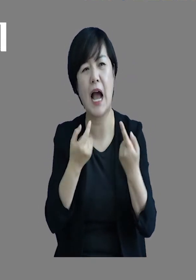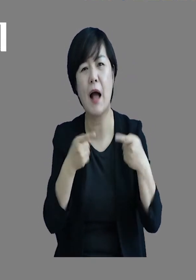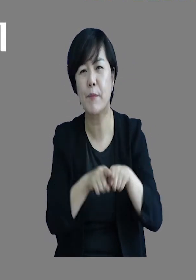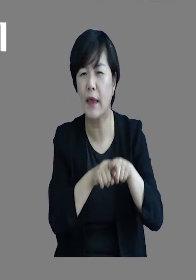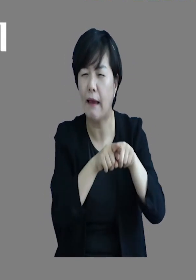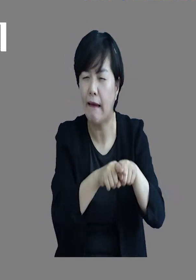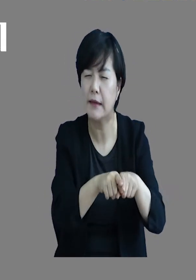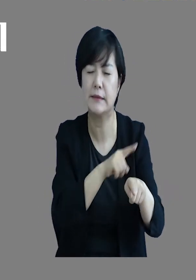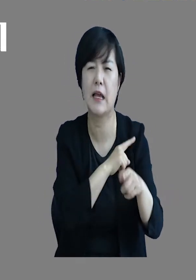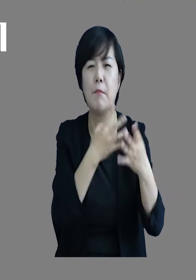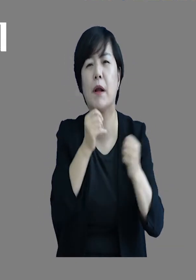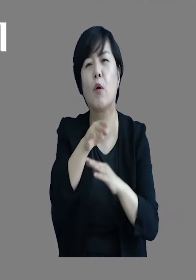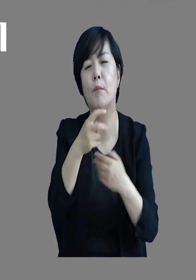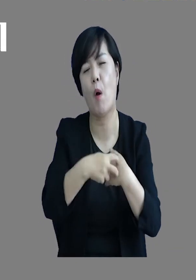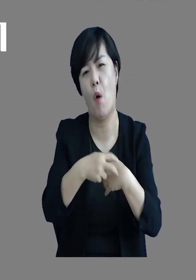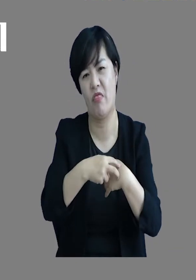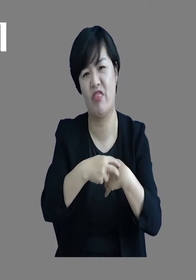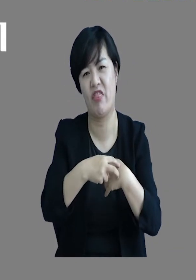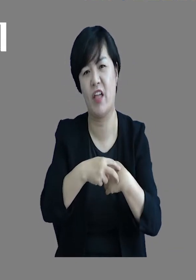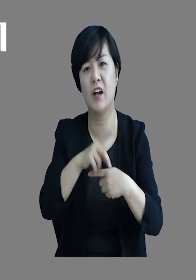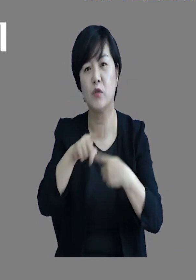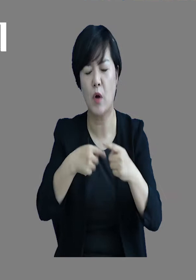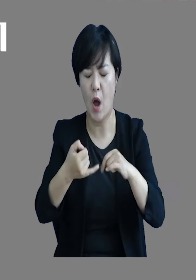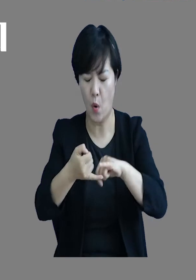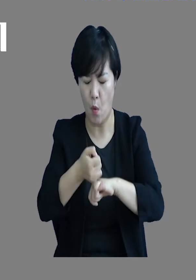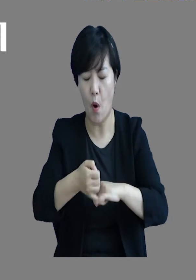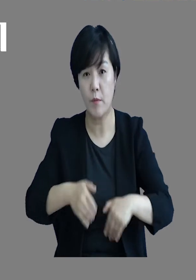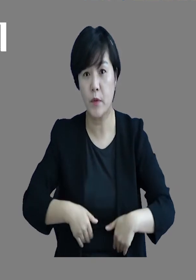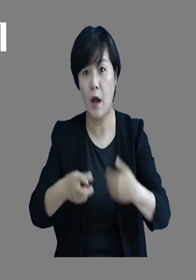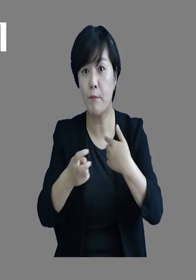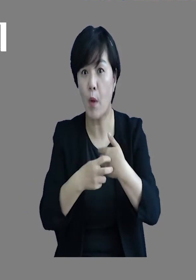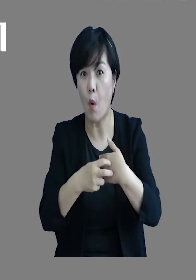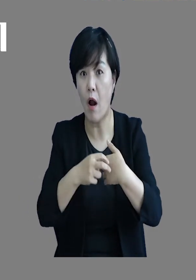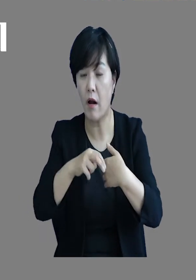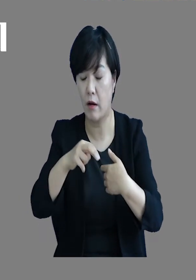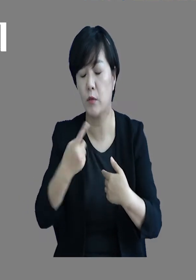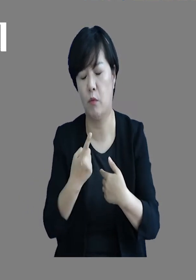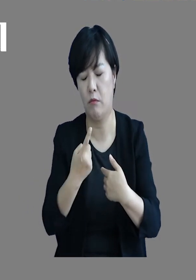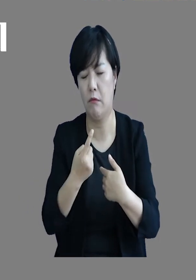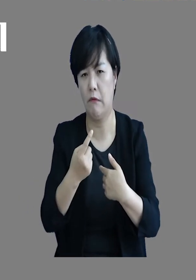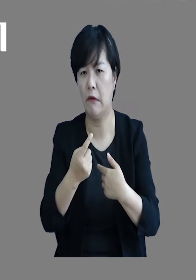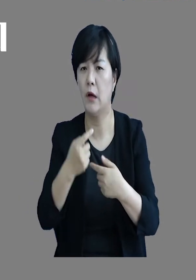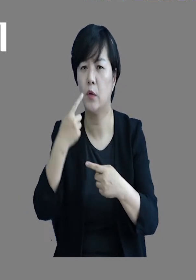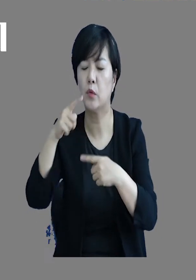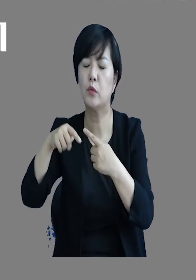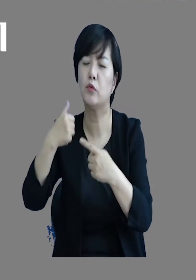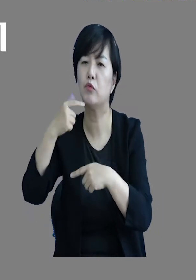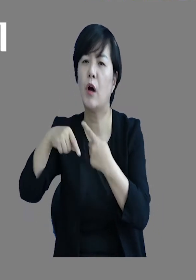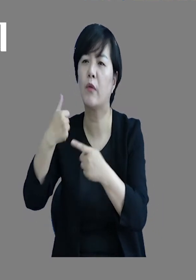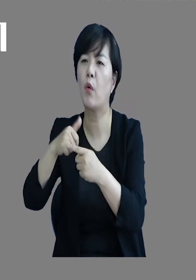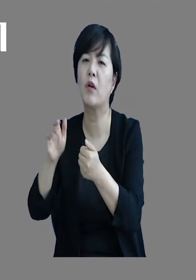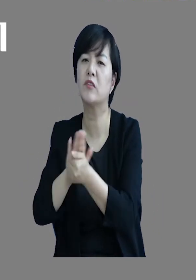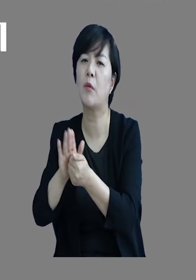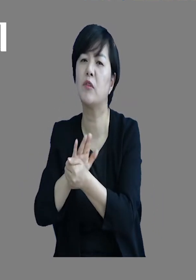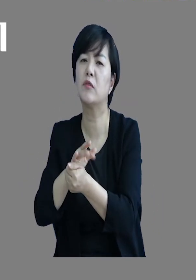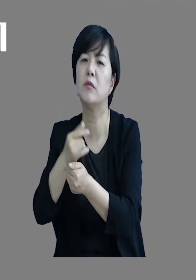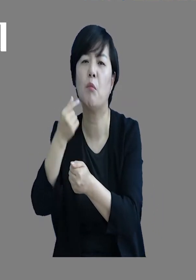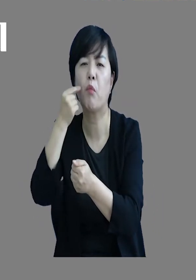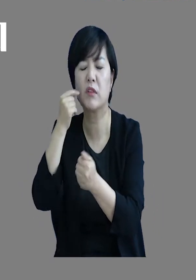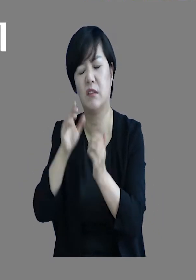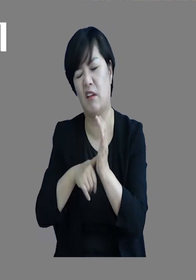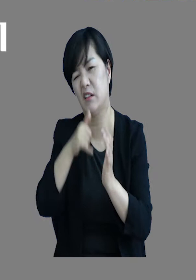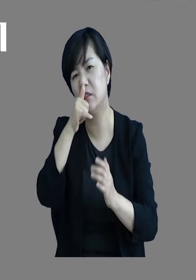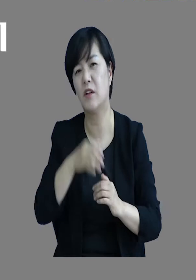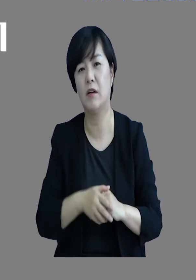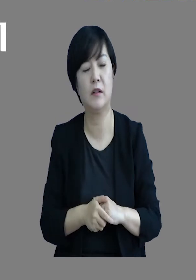곳은 바로 병원. 수어가 꼭 필요한 병원마저도 자체적으로 통역 서비스를 제공하지 못하는